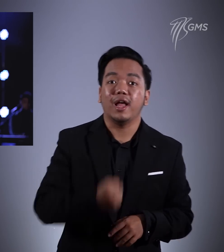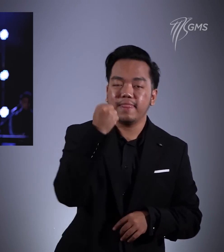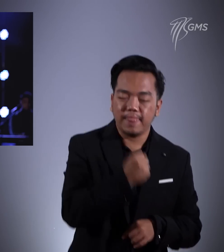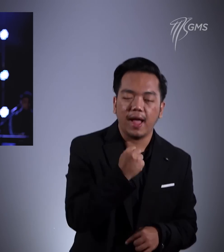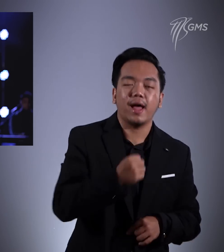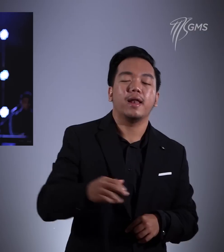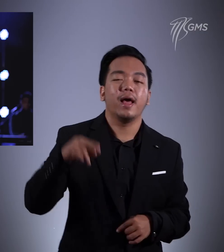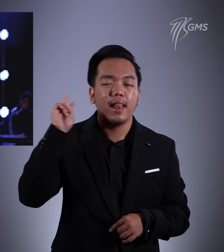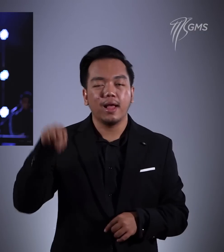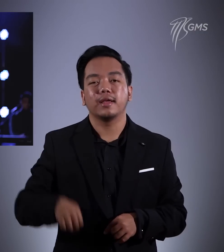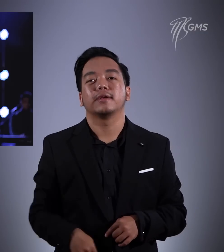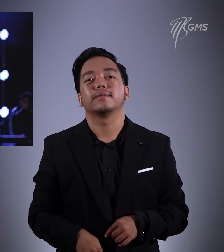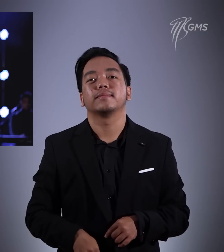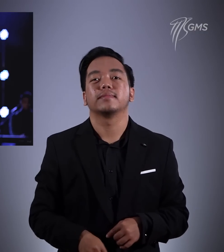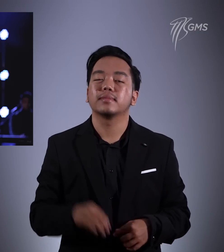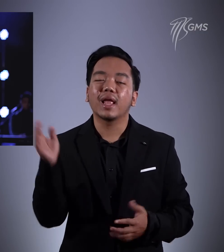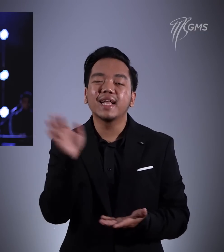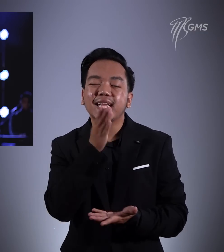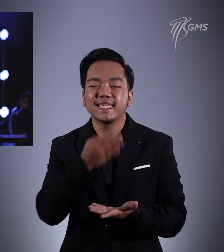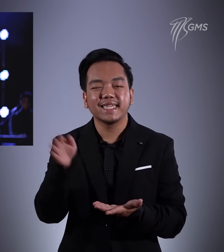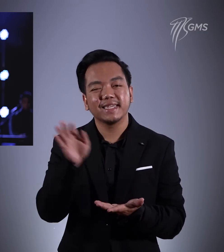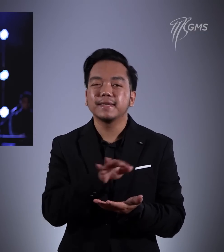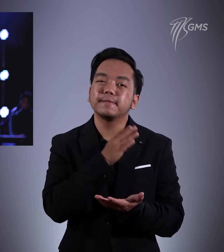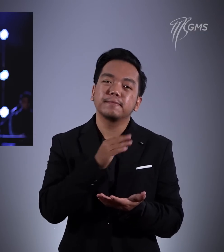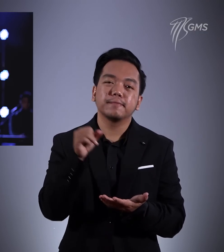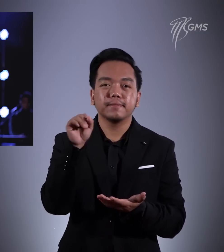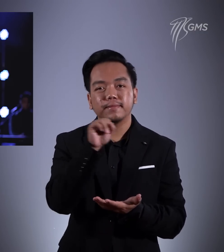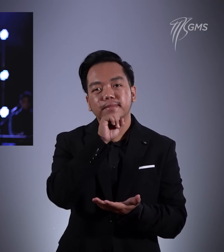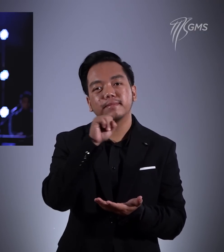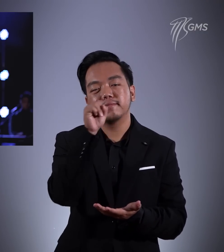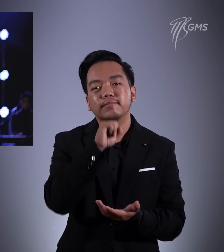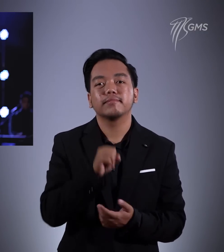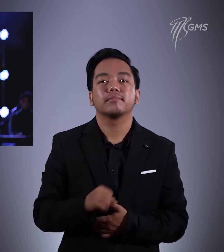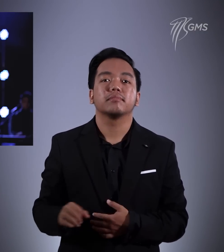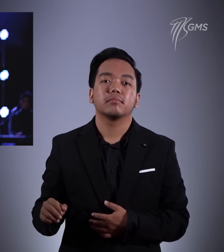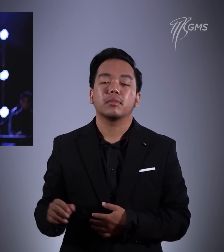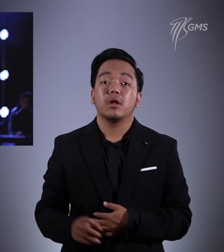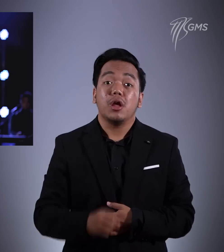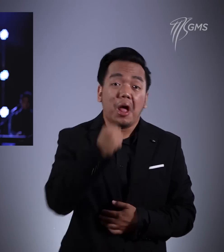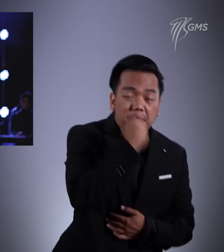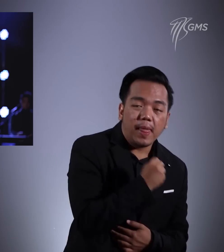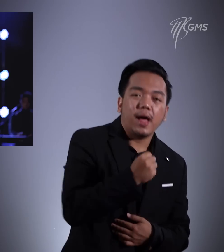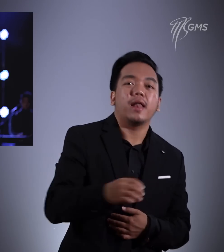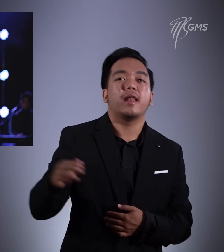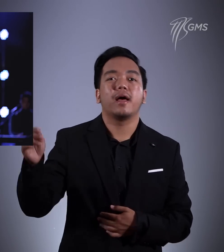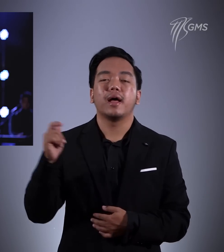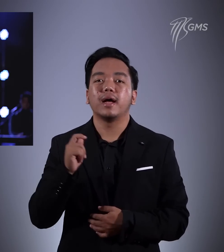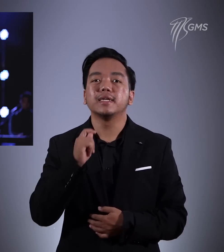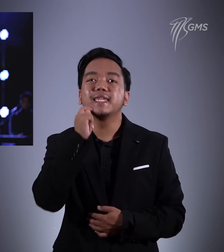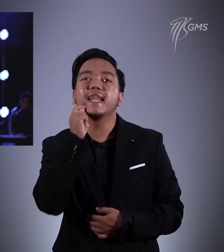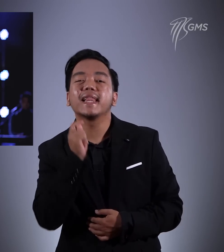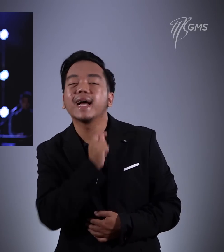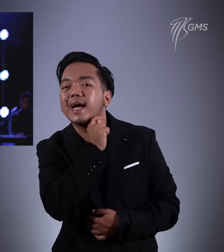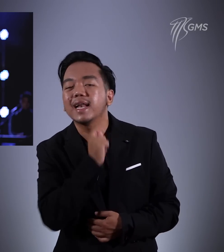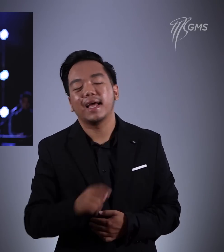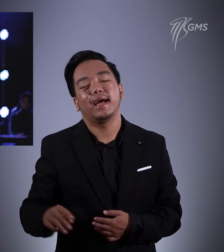dahulu perbuatanmu yang ajaib, sehingga dunia tahu. Nyatakanlah lagi di antara